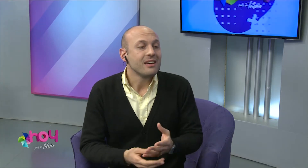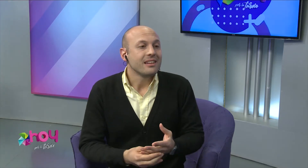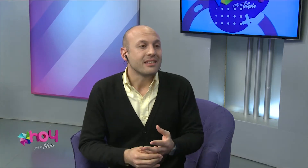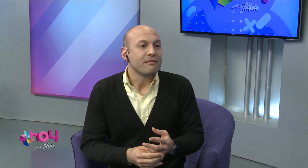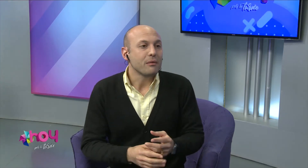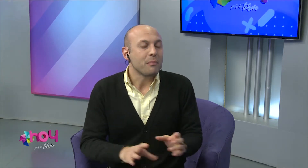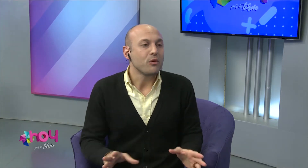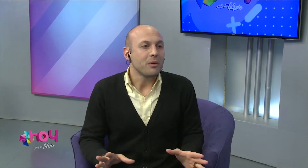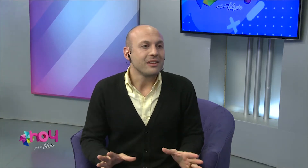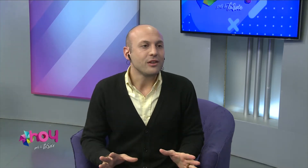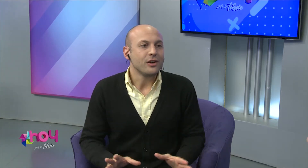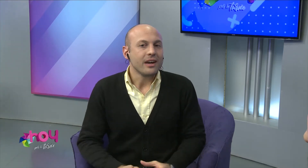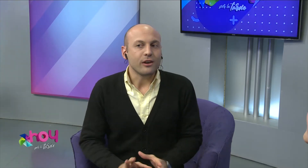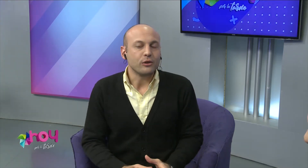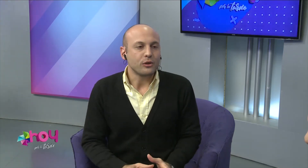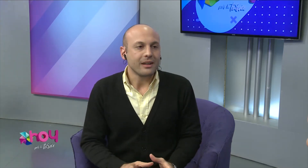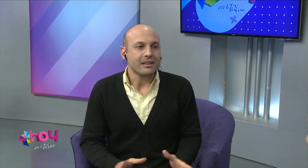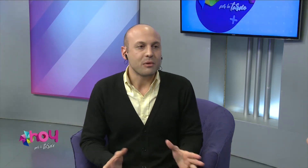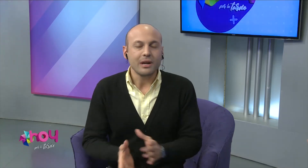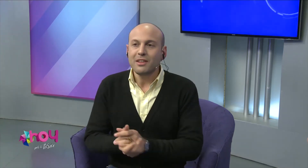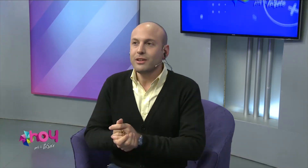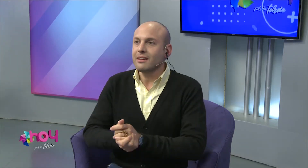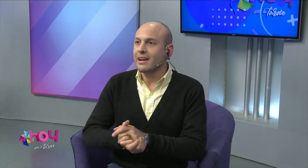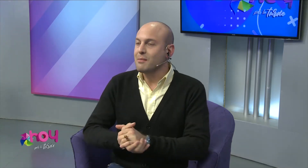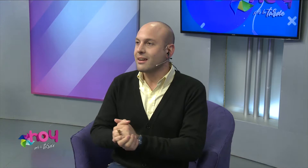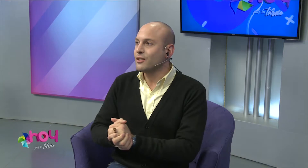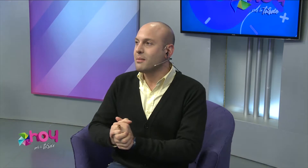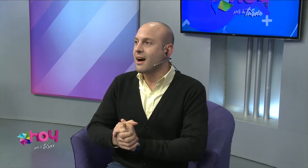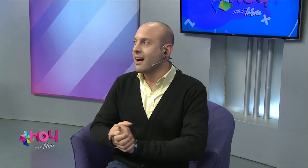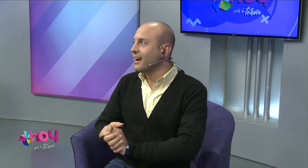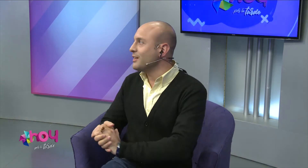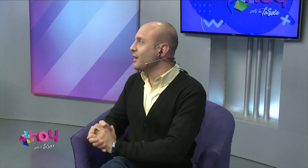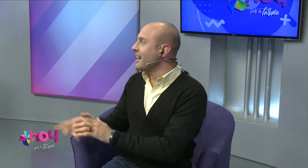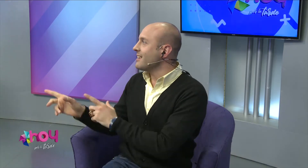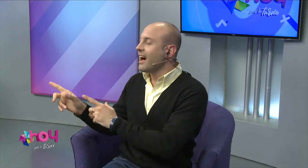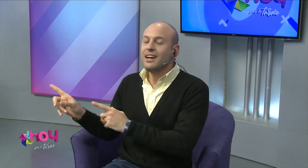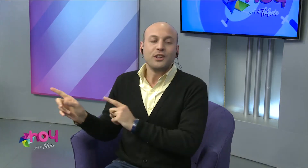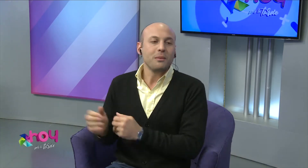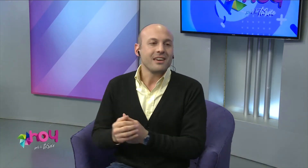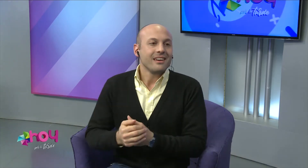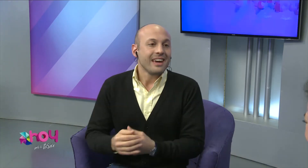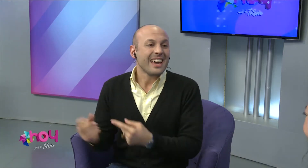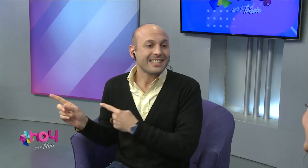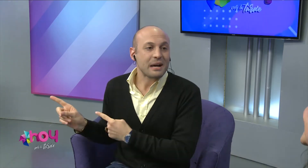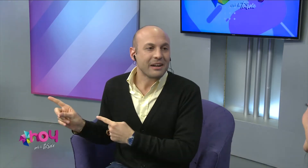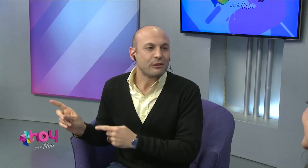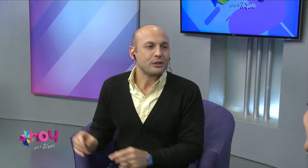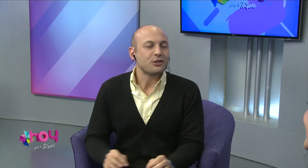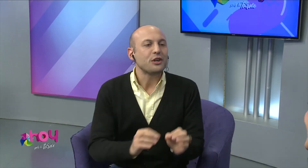te transformes por un momento en conductora de este programa. ¿Dónde está la cámara que toma a...? Acá está. Noemí, esa cámara es tuya. Yo quiero que